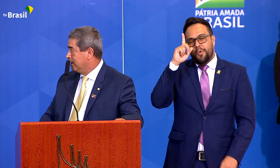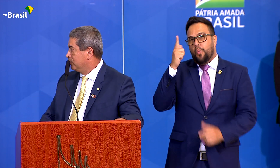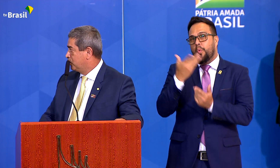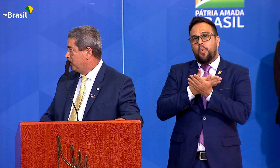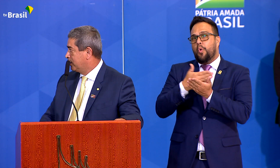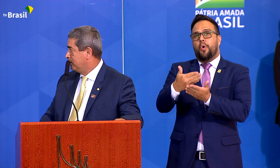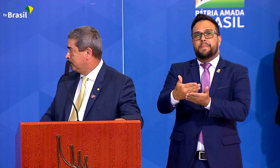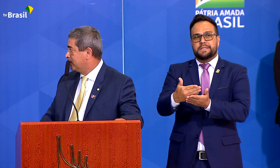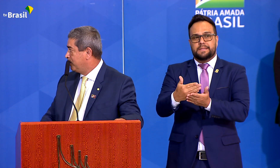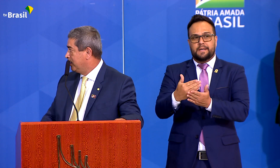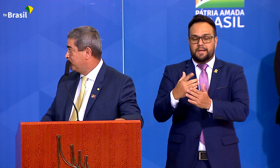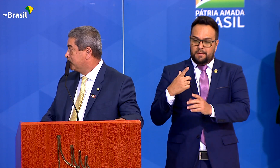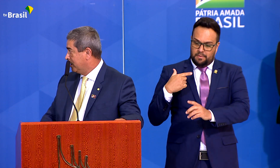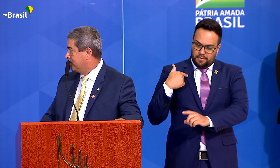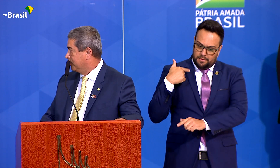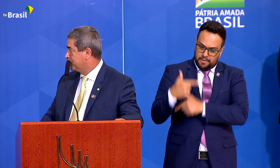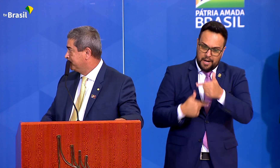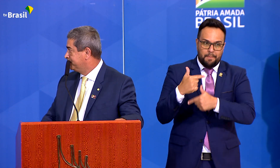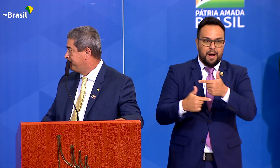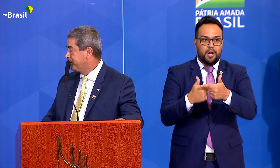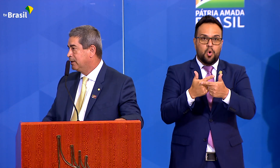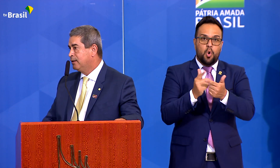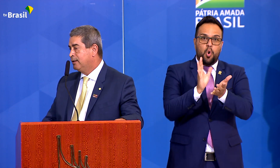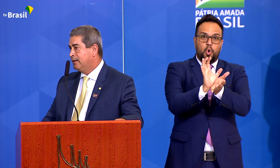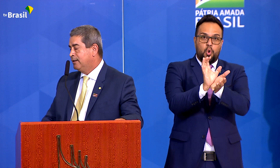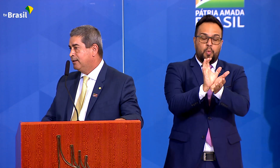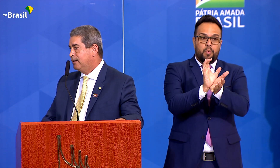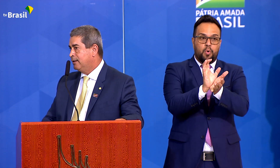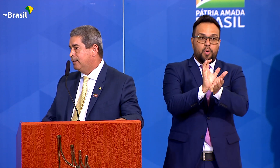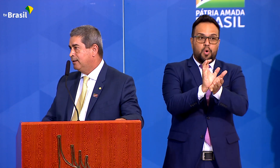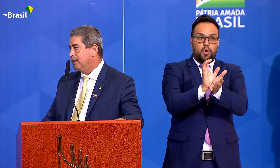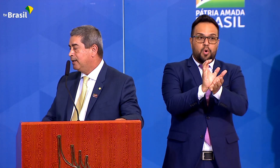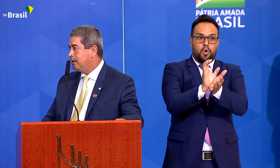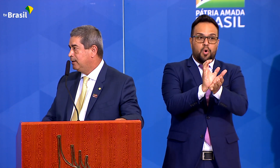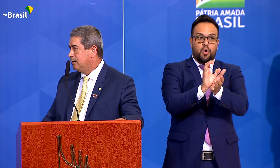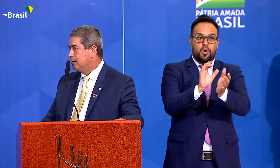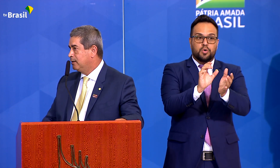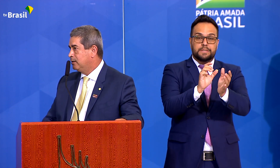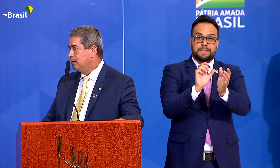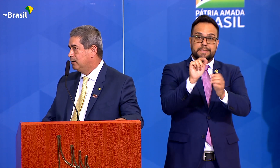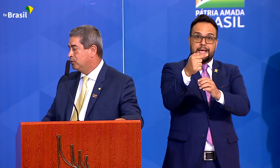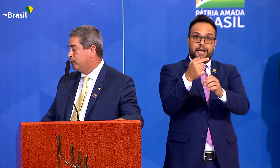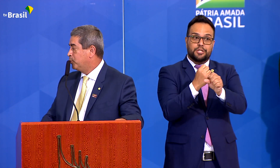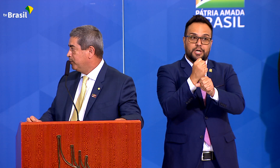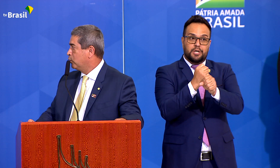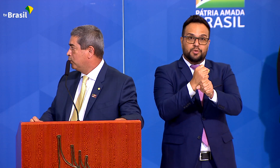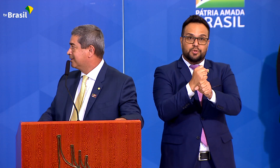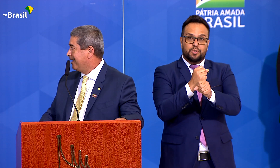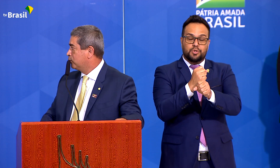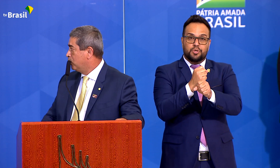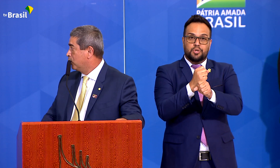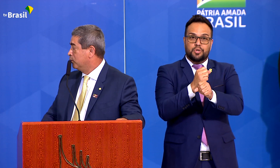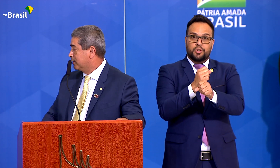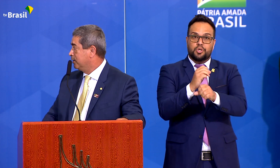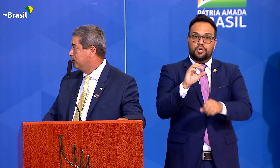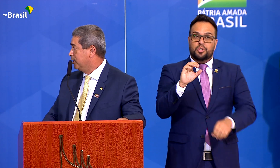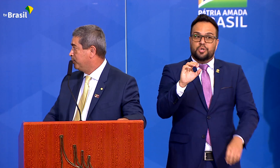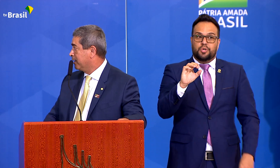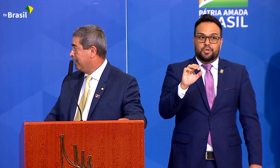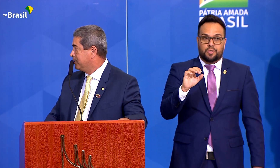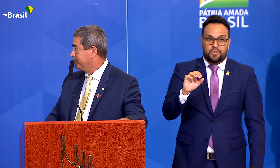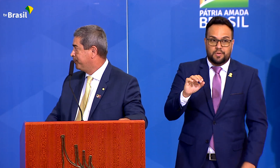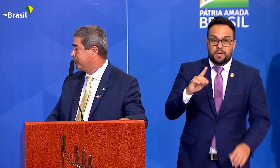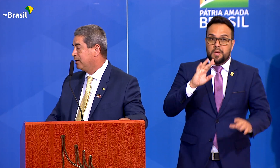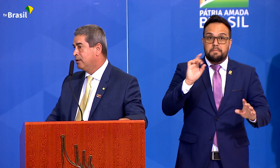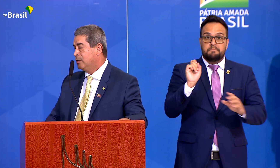e no batalhão de choque onde trabalhei por 7 anos bom e ali eu tive o primeiro contato com o